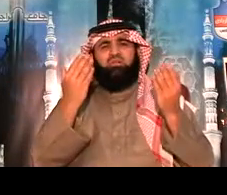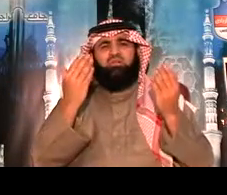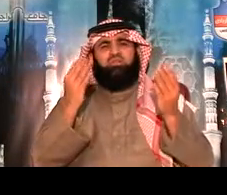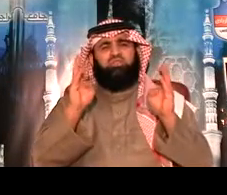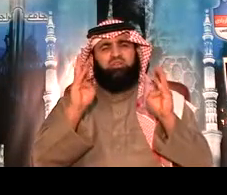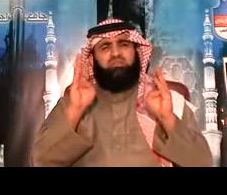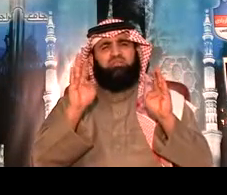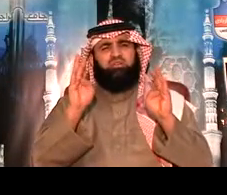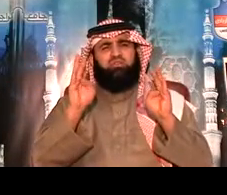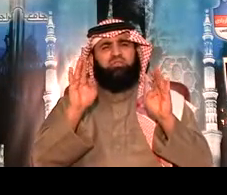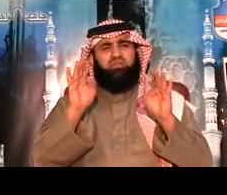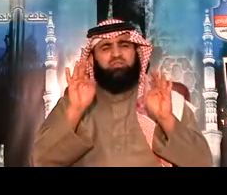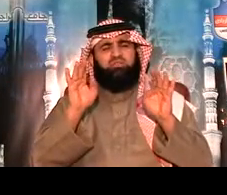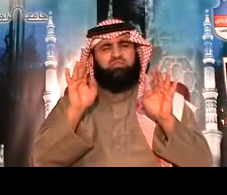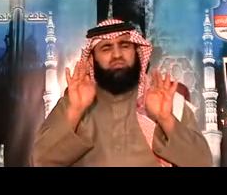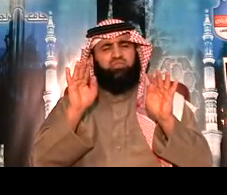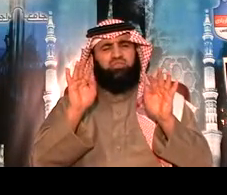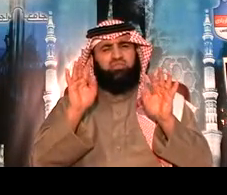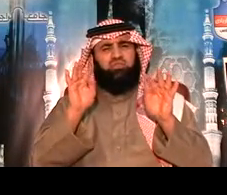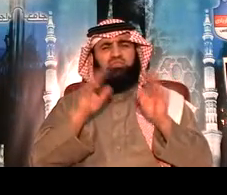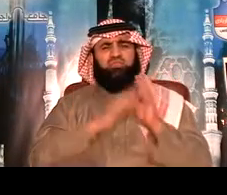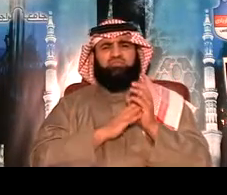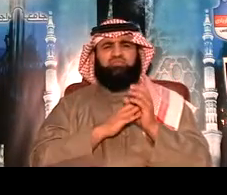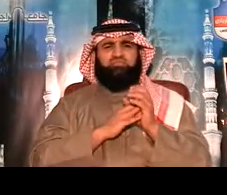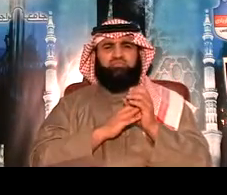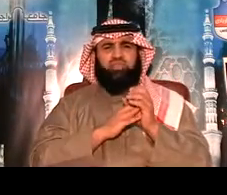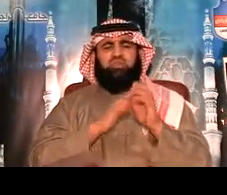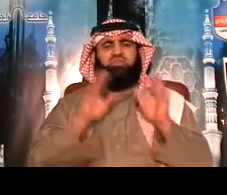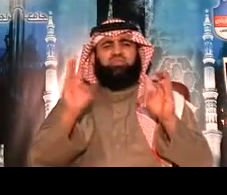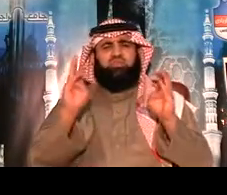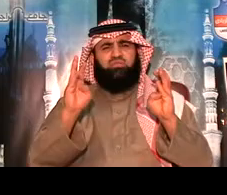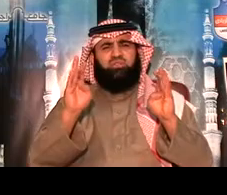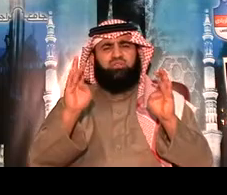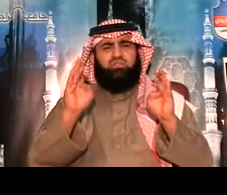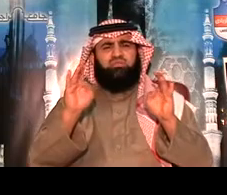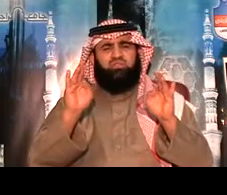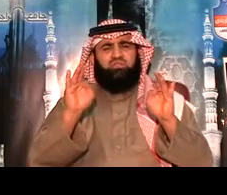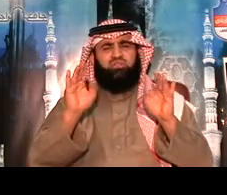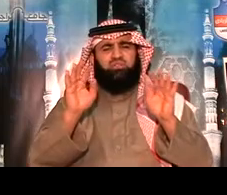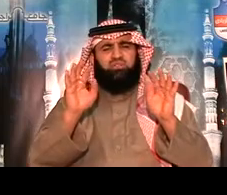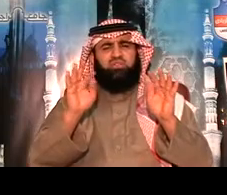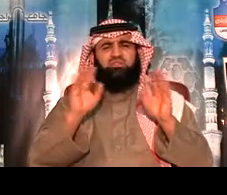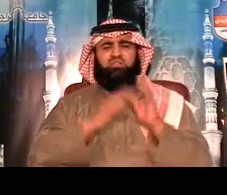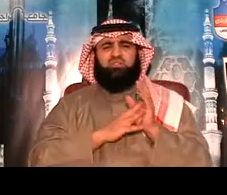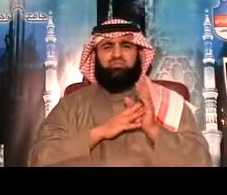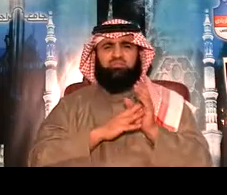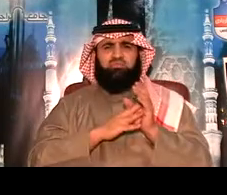نستغفر الله، نستغفر الله، نستغفر الله، نستغفر